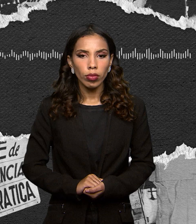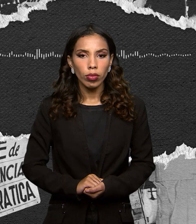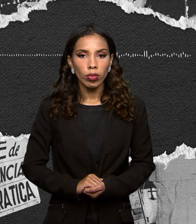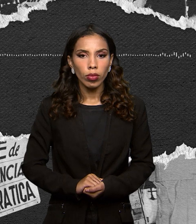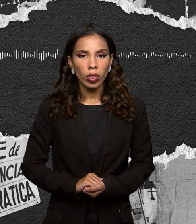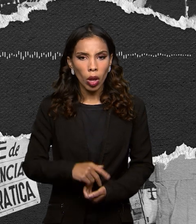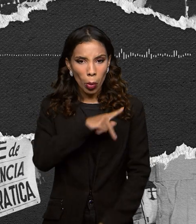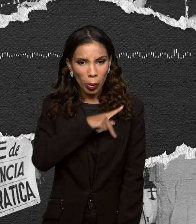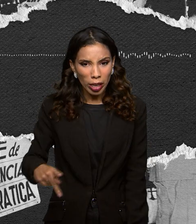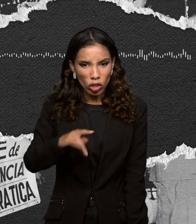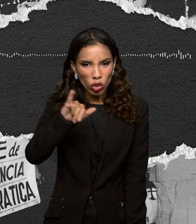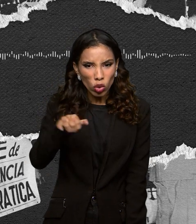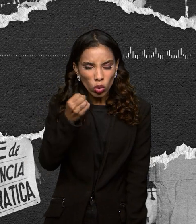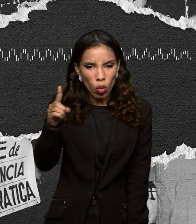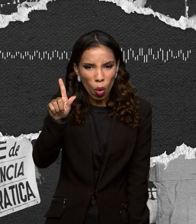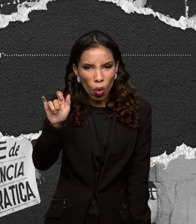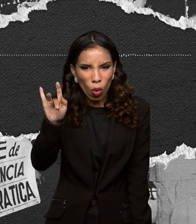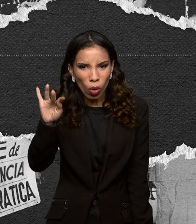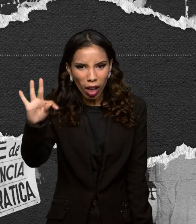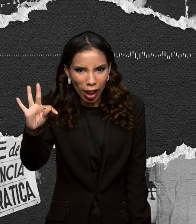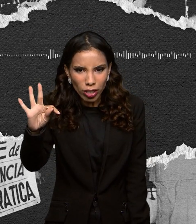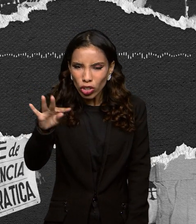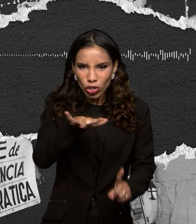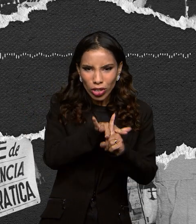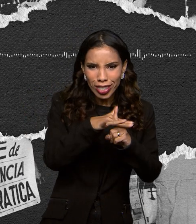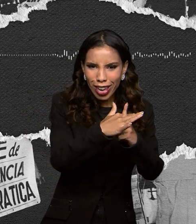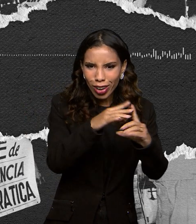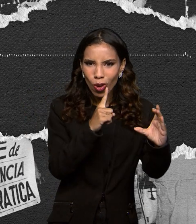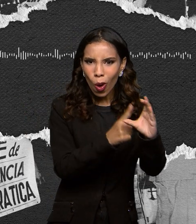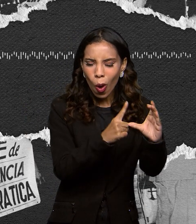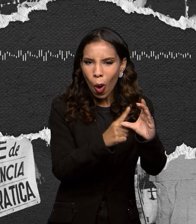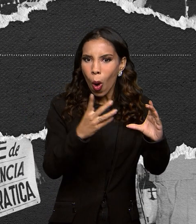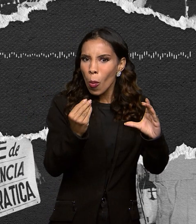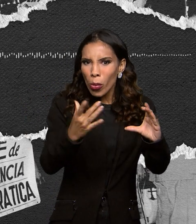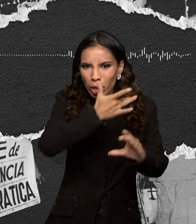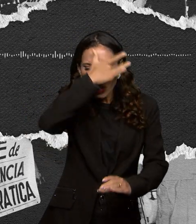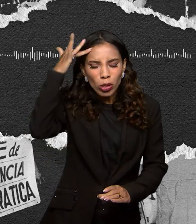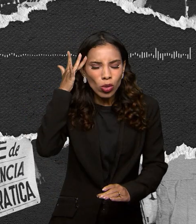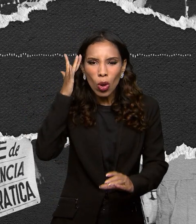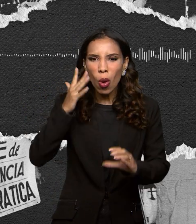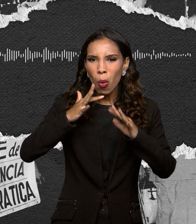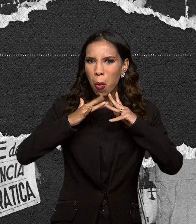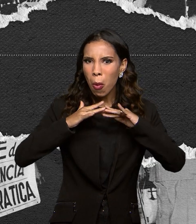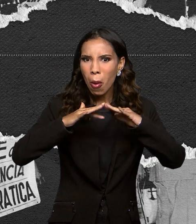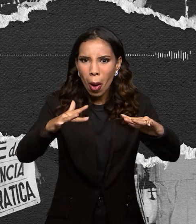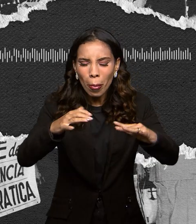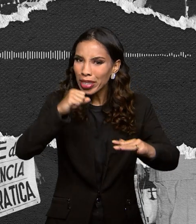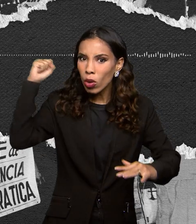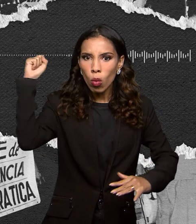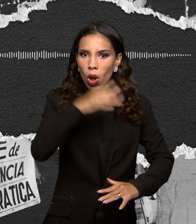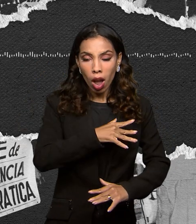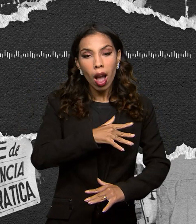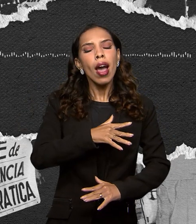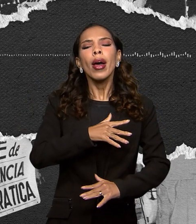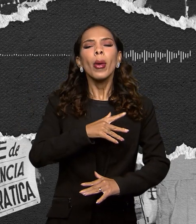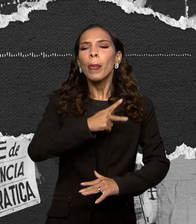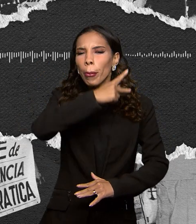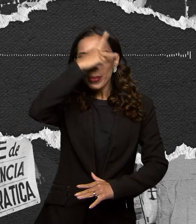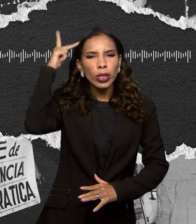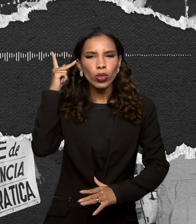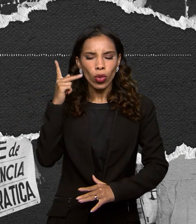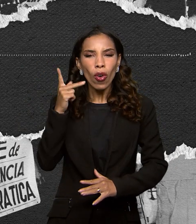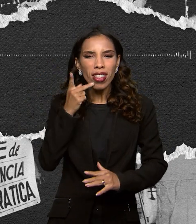O João Goulart não era socialista e muito menos era comunista. Muita gente hoje ainda continua falando isso, né? Isso é uma barbaridade. Esse que está chamando